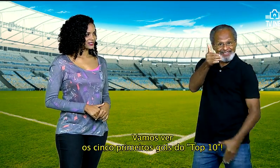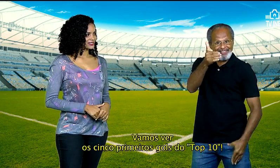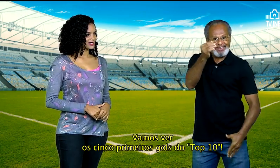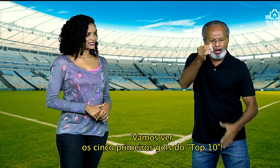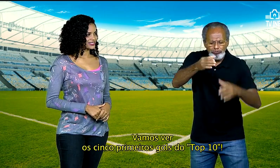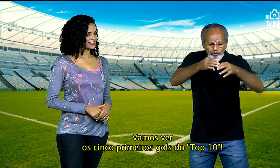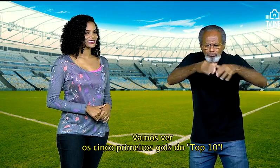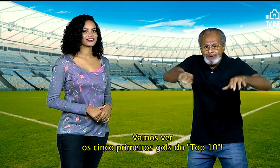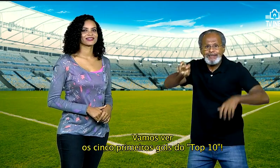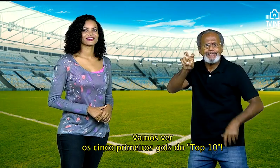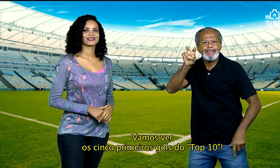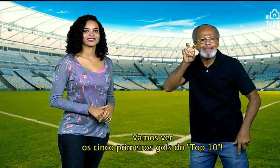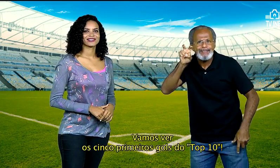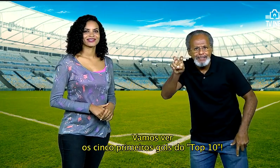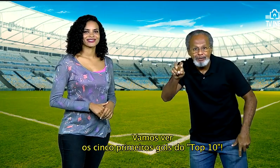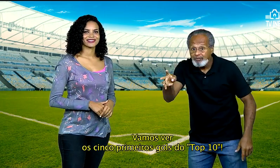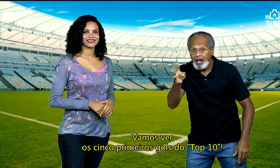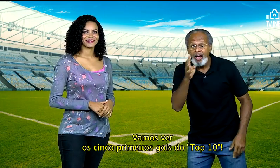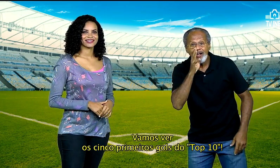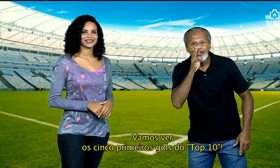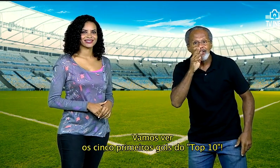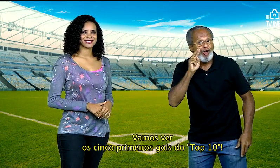Vamos ver os 5 primeiros gols do Top 10.